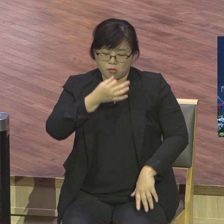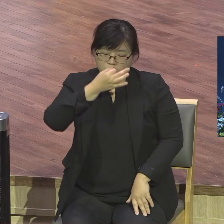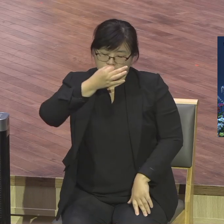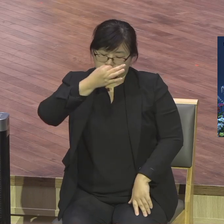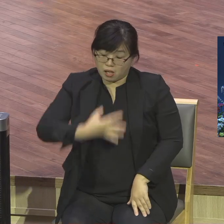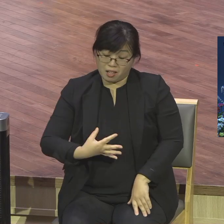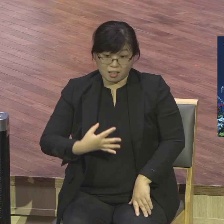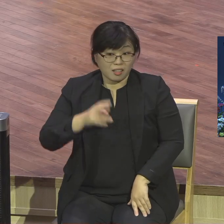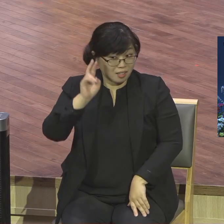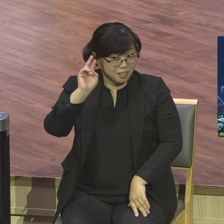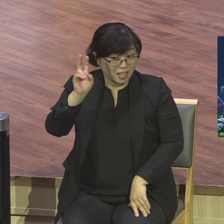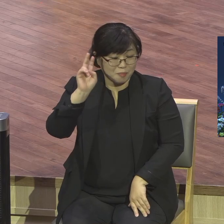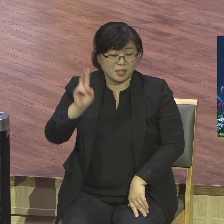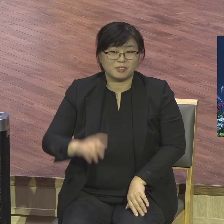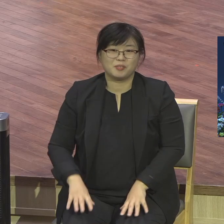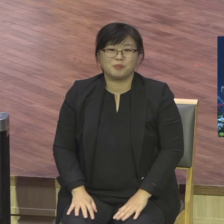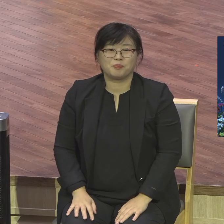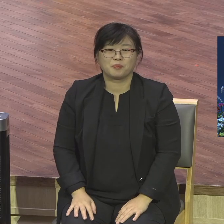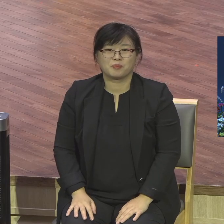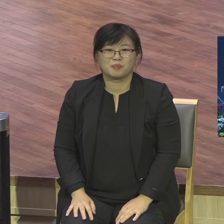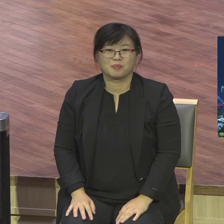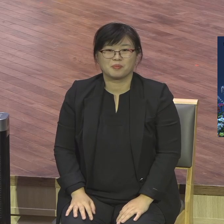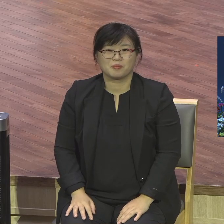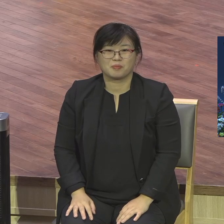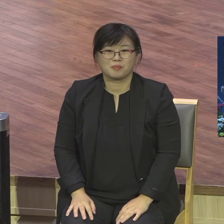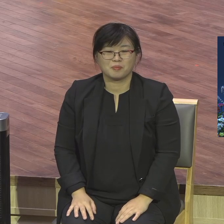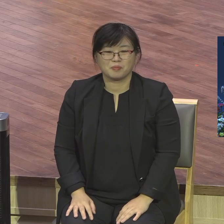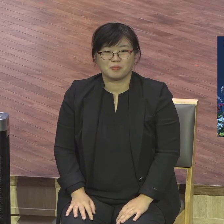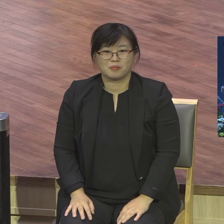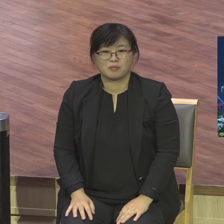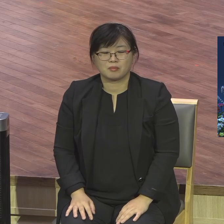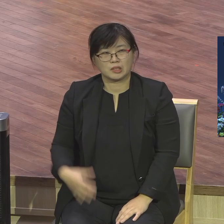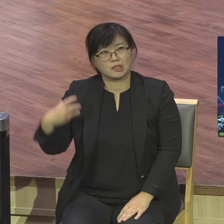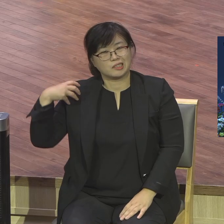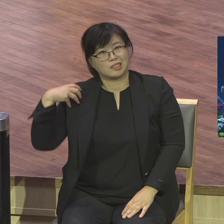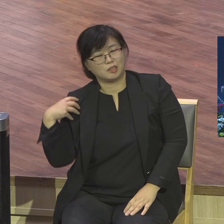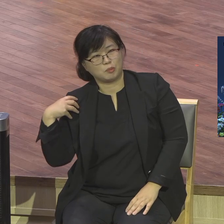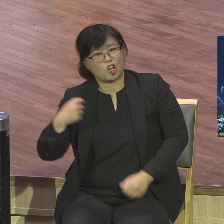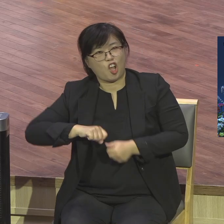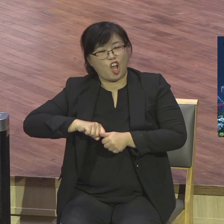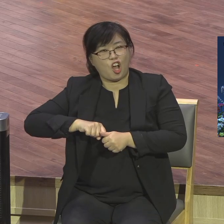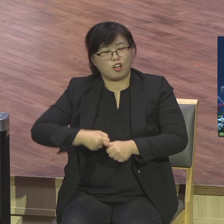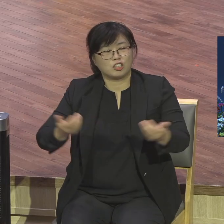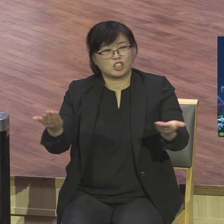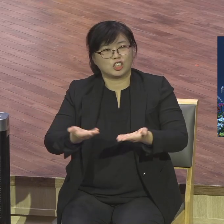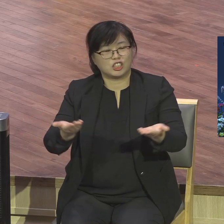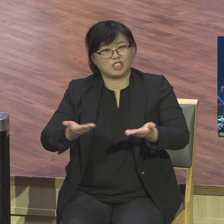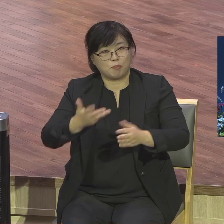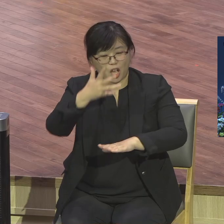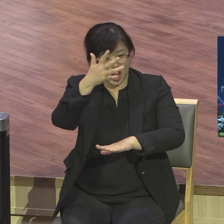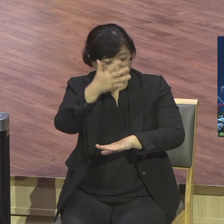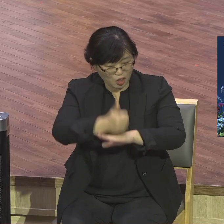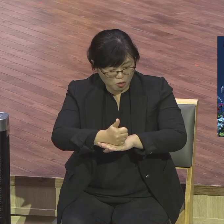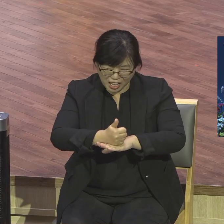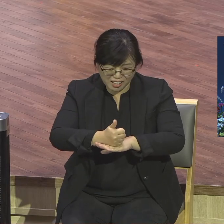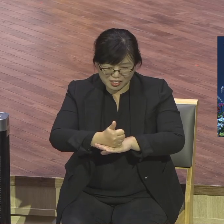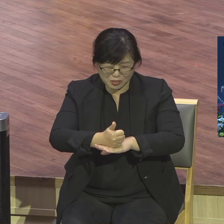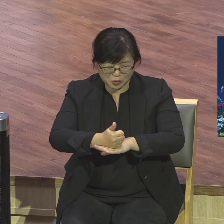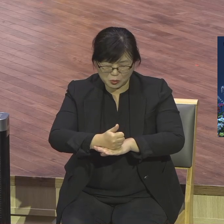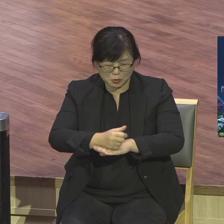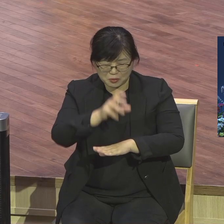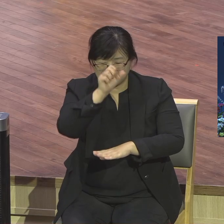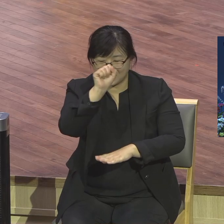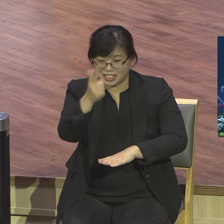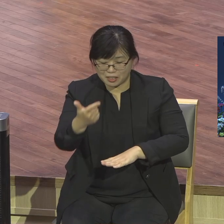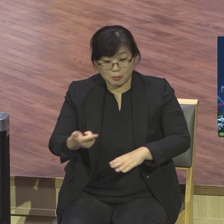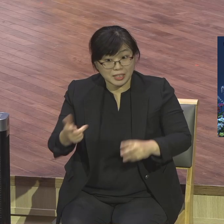어떤 생산성 있는 그런 것이 나오기가 쉽지 않습니다. 학생들도 공부하면서 너무 의무감으로 공부를